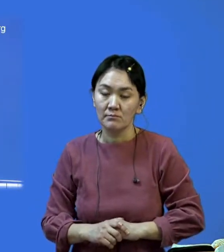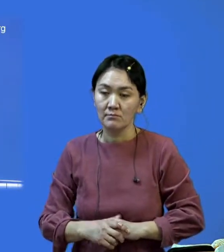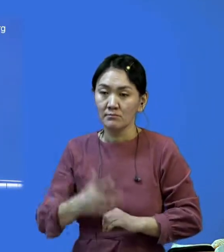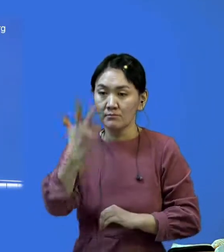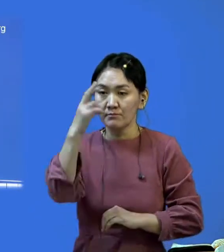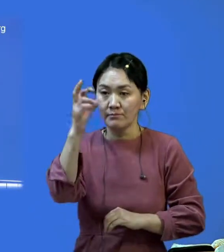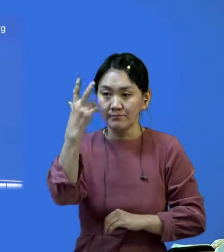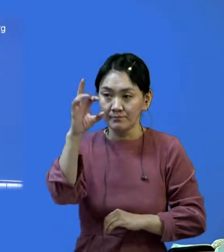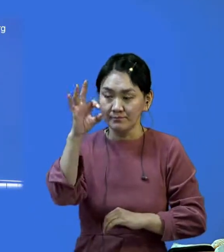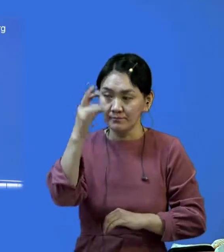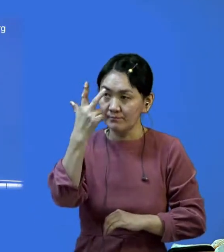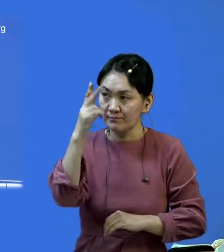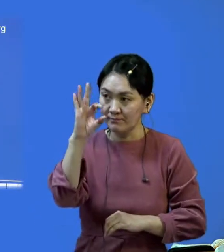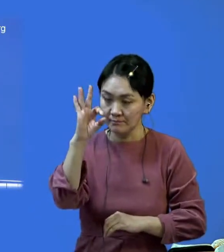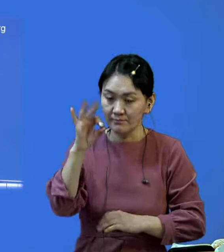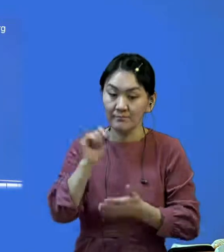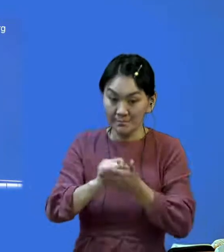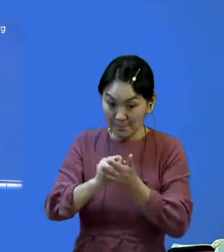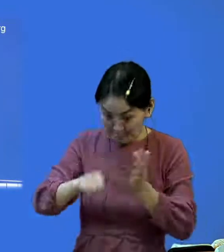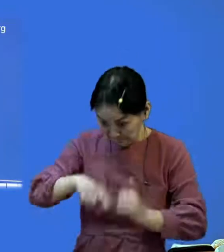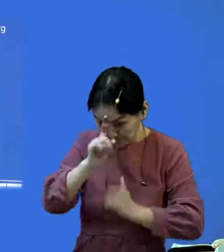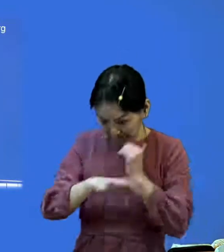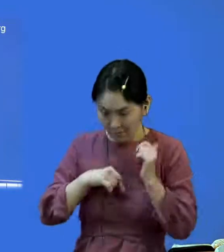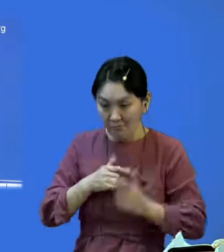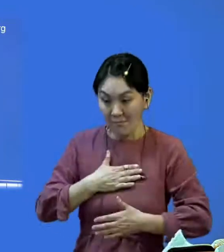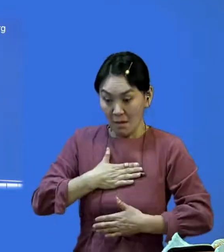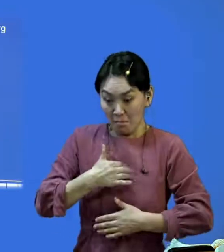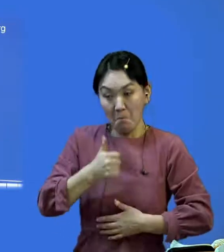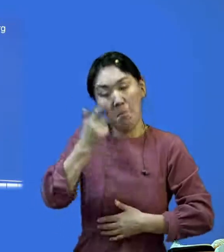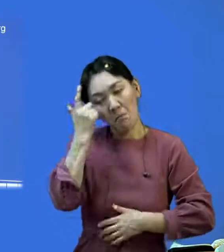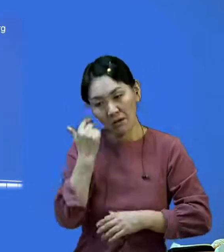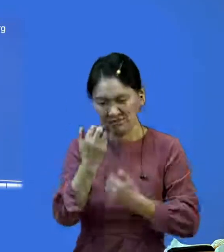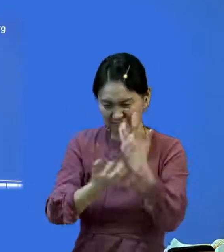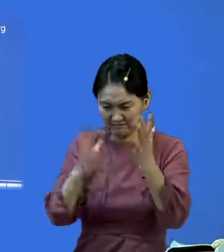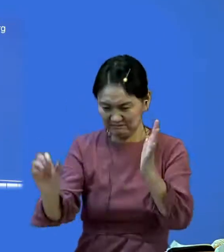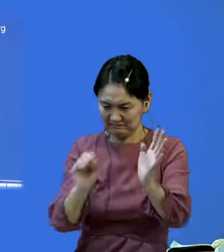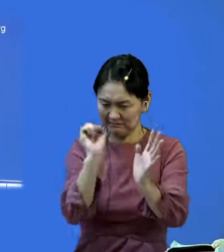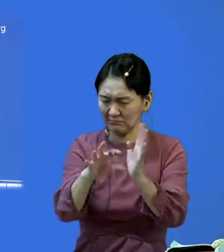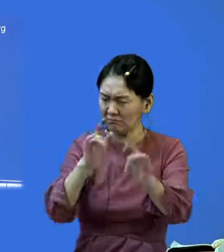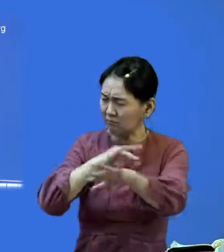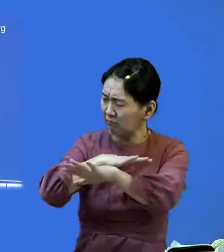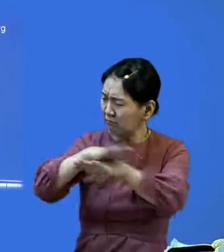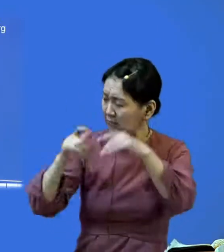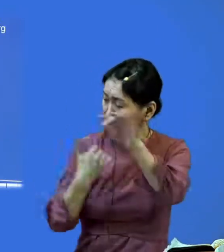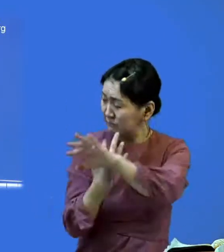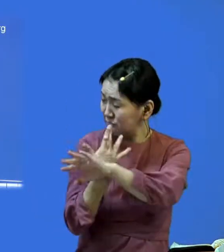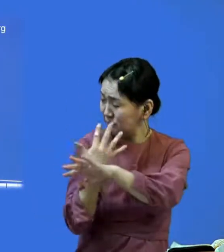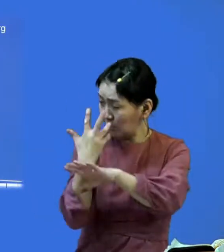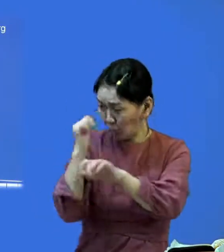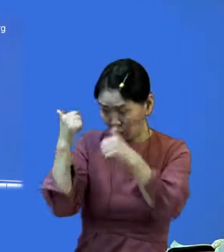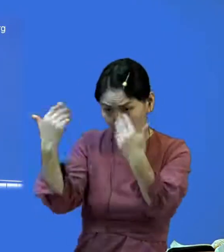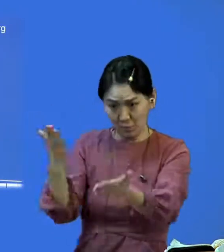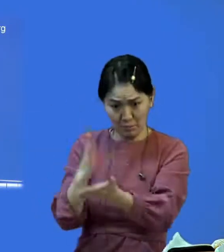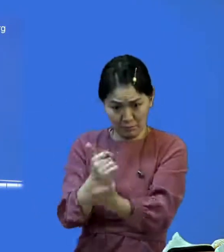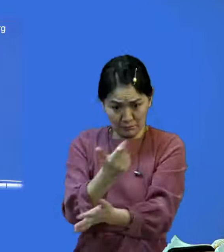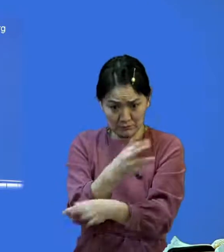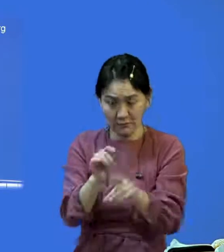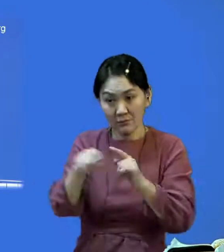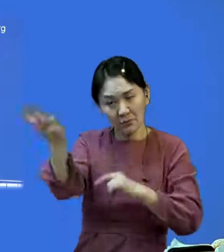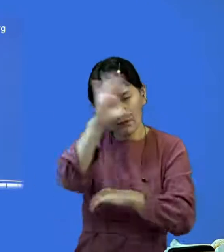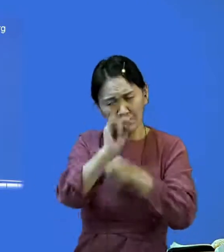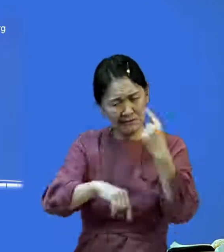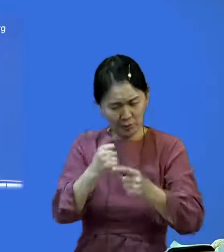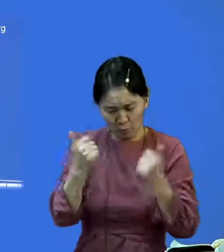Учидгаар ишлэл дээрээс харуул. Өнөөдөр амьд байгаад маргааш суханд хаягдах хээрийн өвсийг бурхан ийхүү гойдог бол тэгэх тусмаа тэр та нарыг